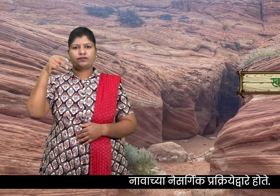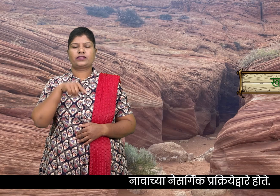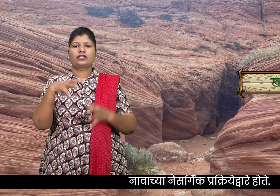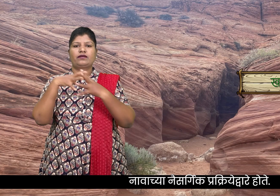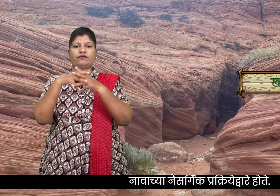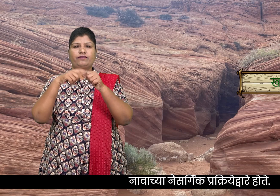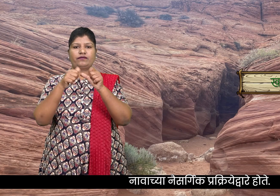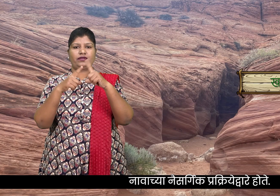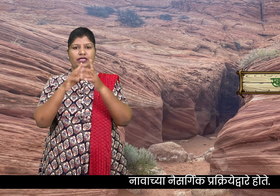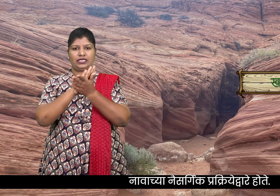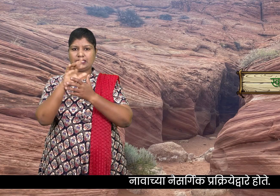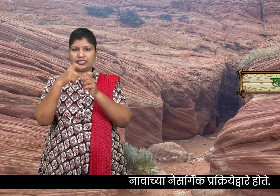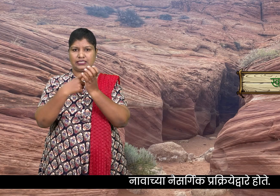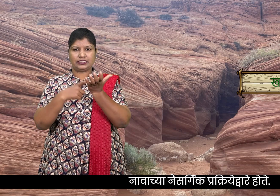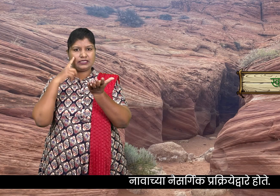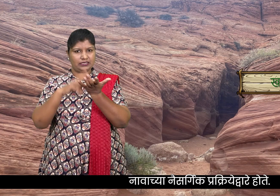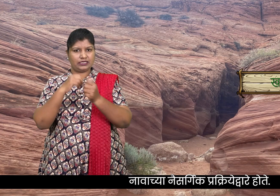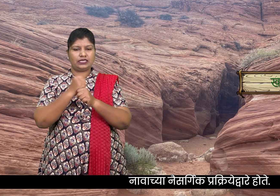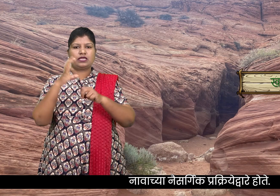नावाच्या नैसर्गिक प्रक्रियेद्वारे होते।